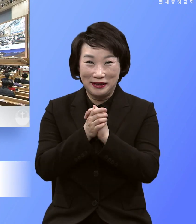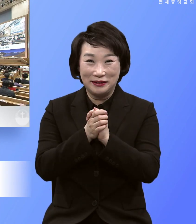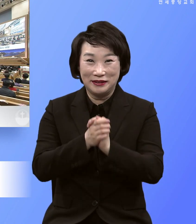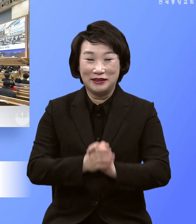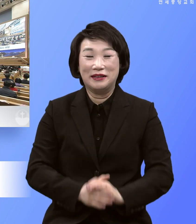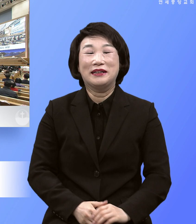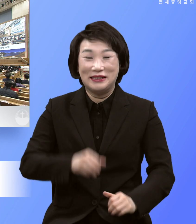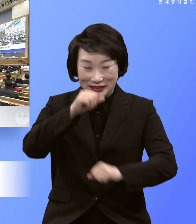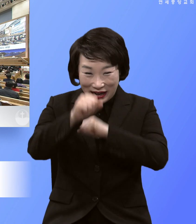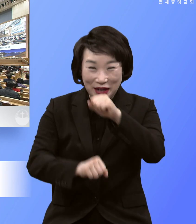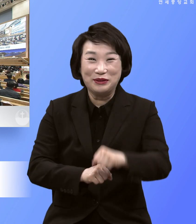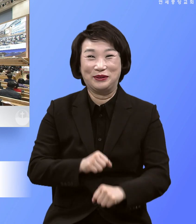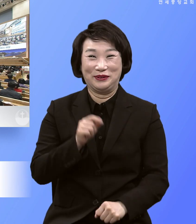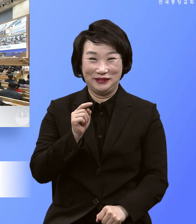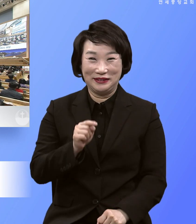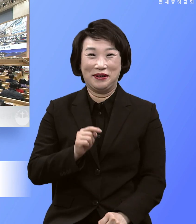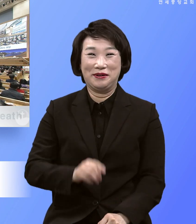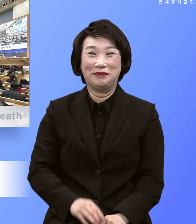자유.